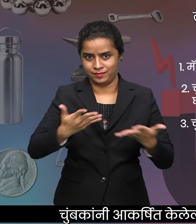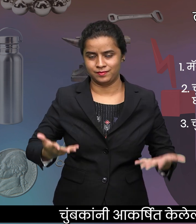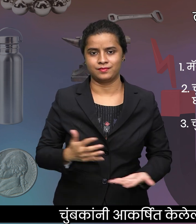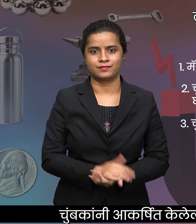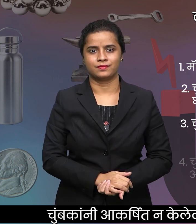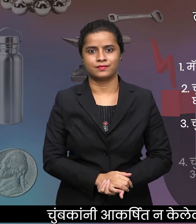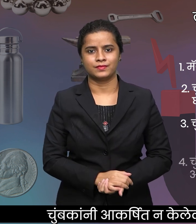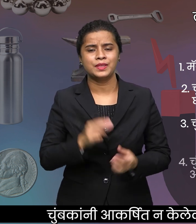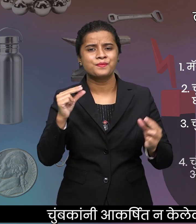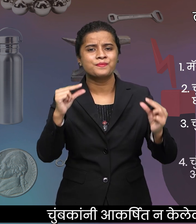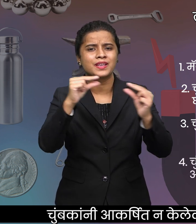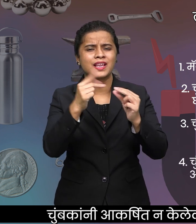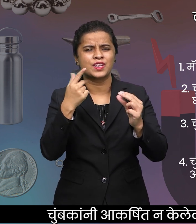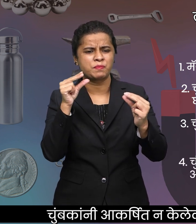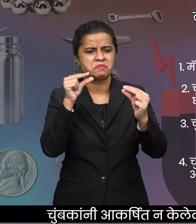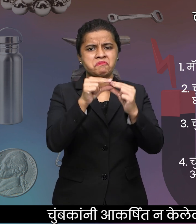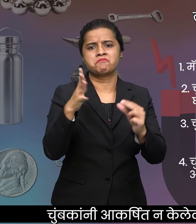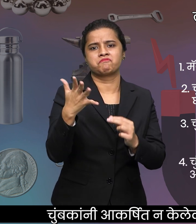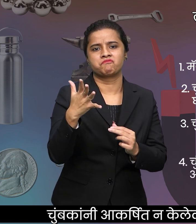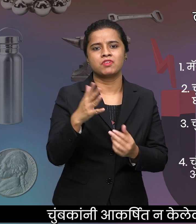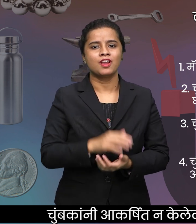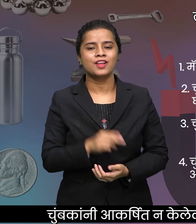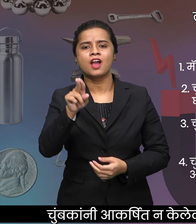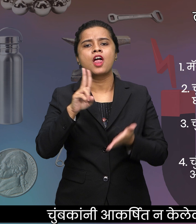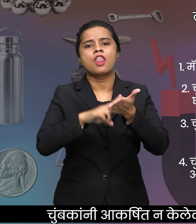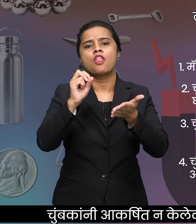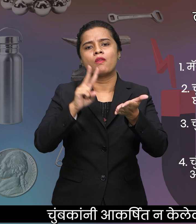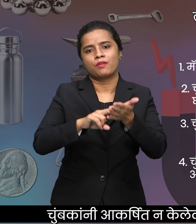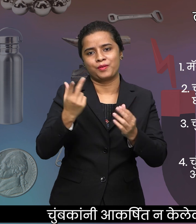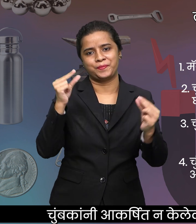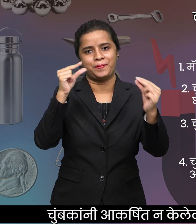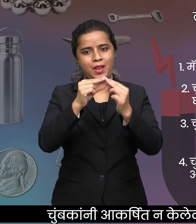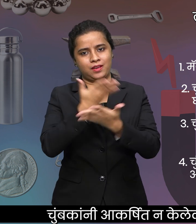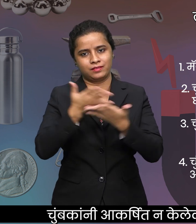चुंबकाने आकर्षित न केलेल्या पदार्थांना अचुंबकीय पदार्थ म्हणतात.